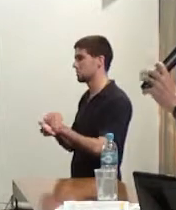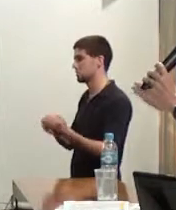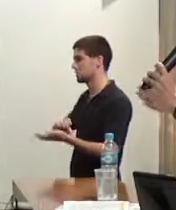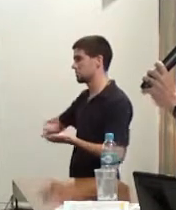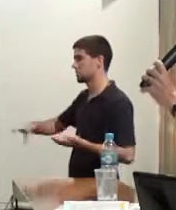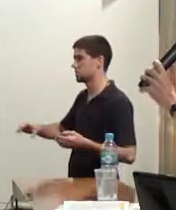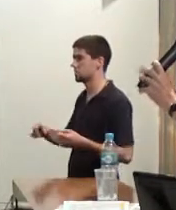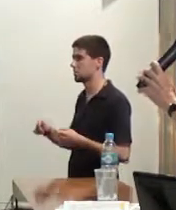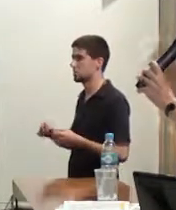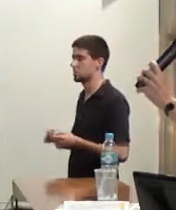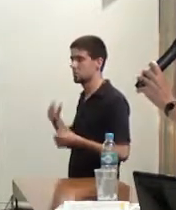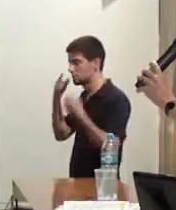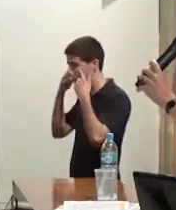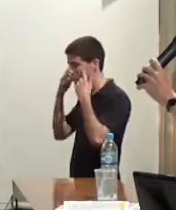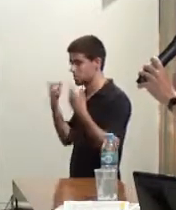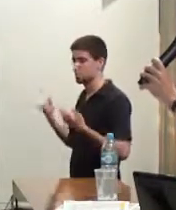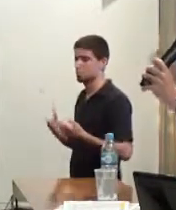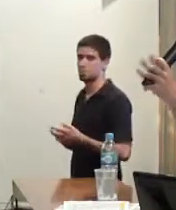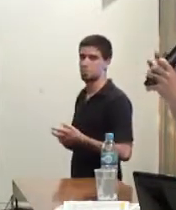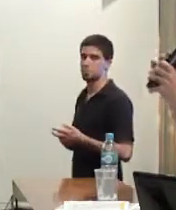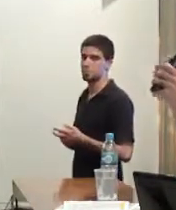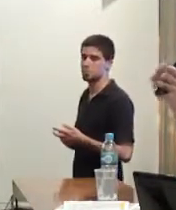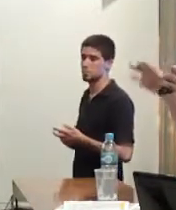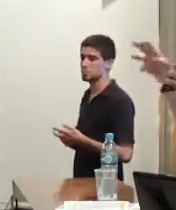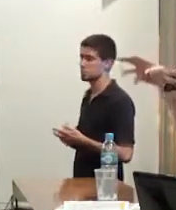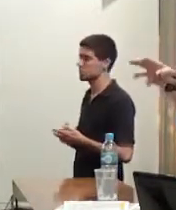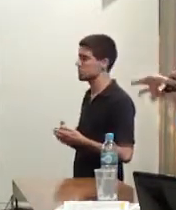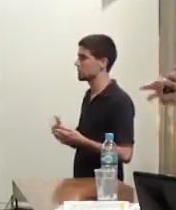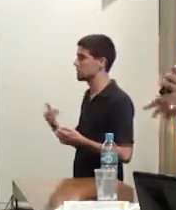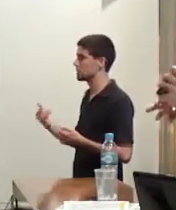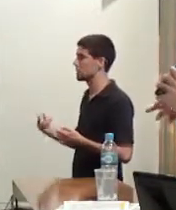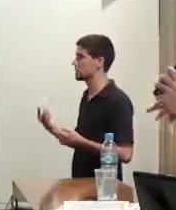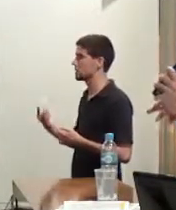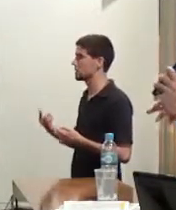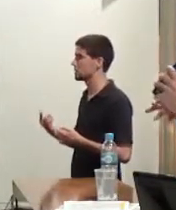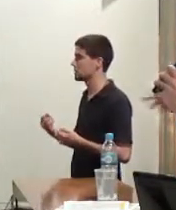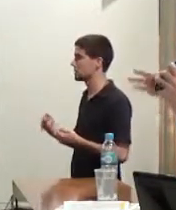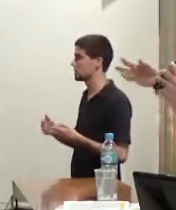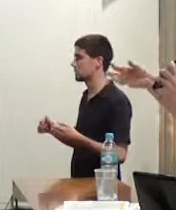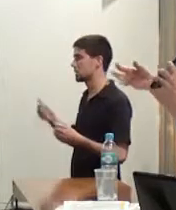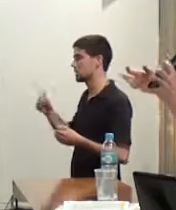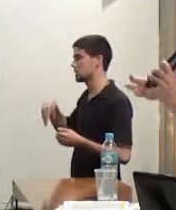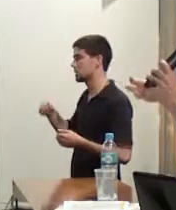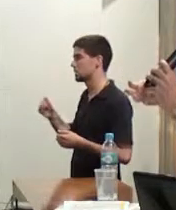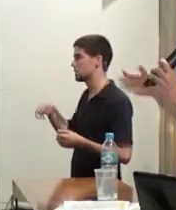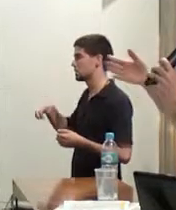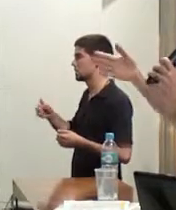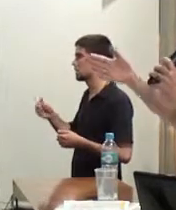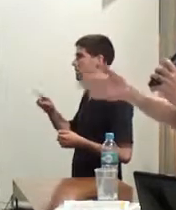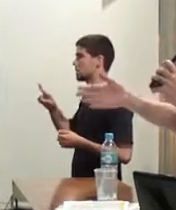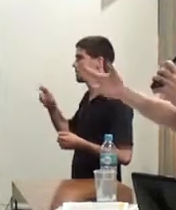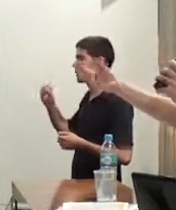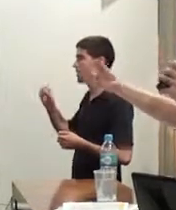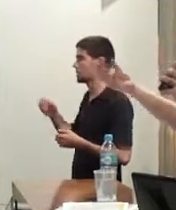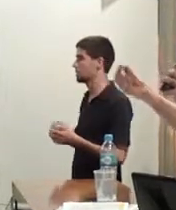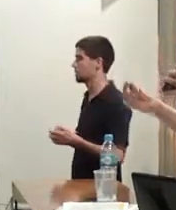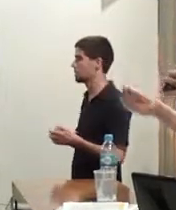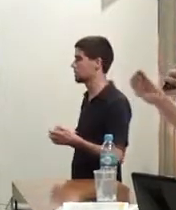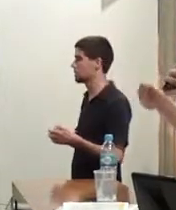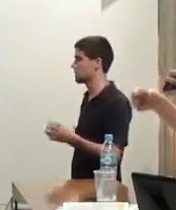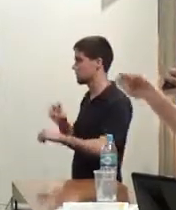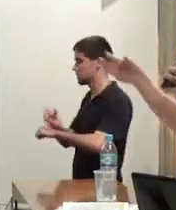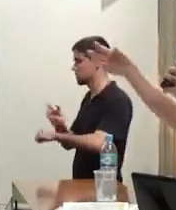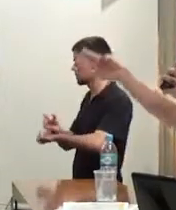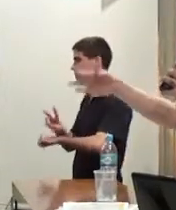disputa judicial, un amparo para proteger las viejas estaciones de subte, fundamentalmente de la línea A,